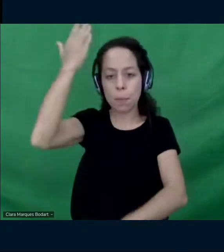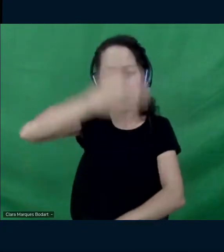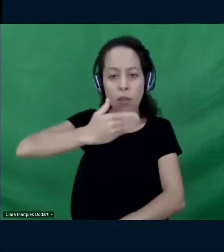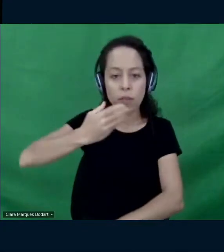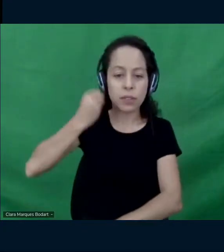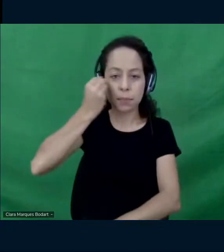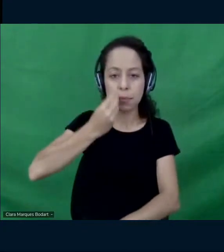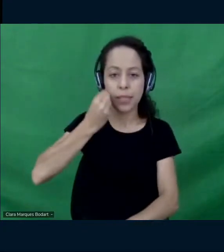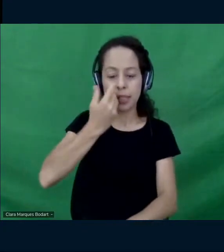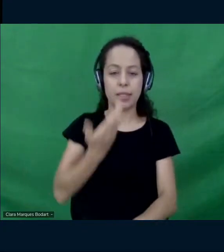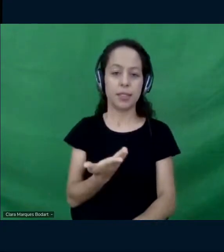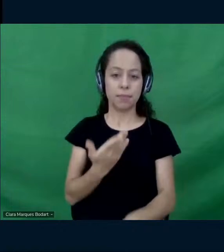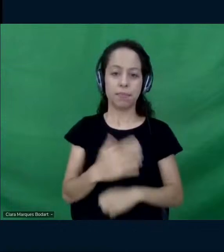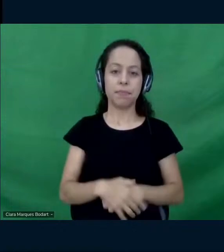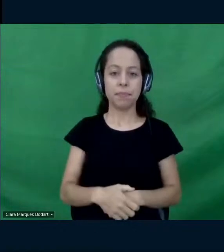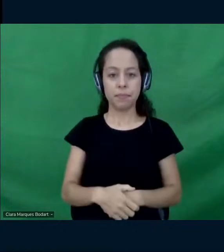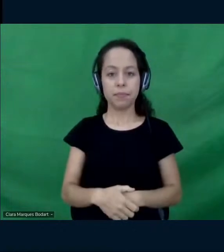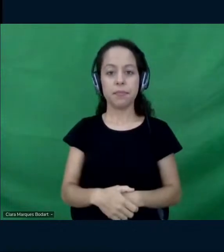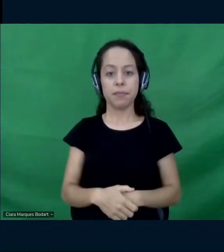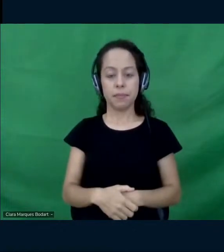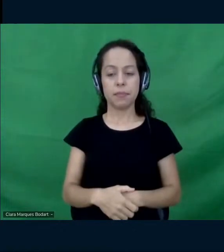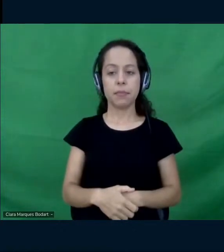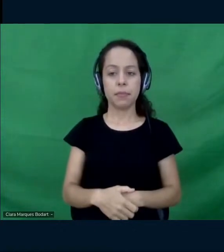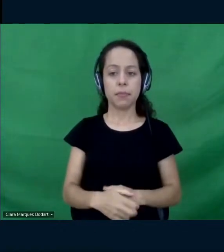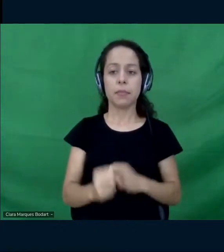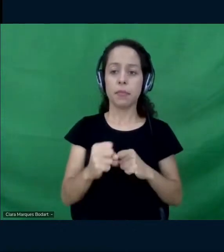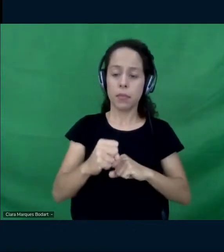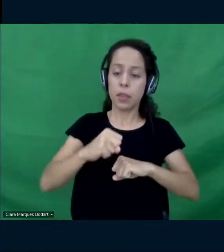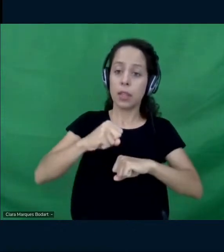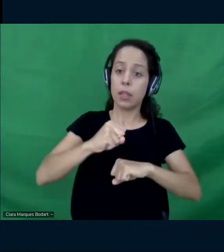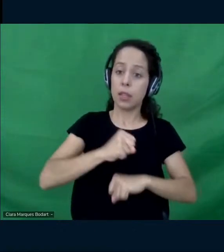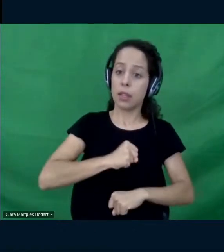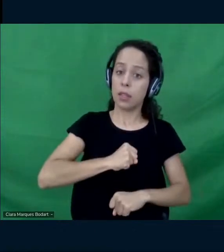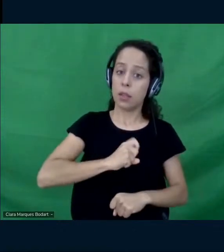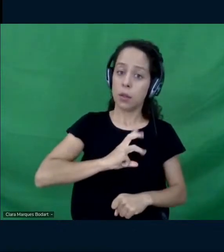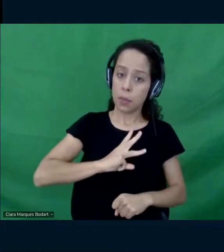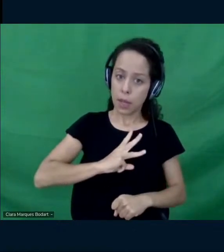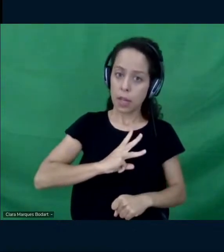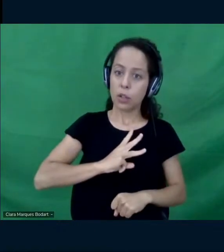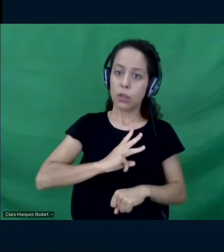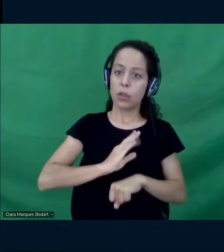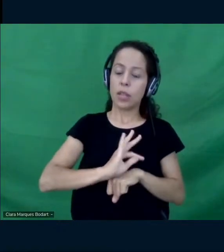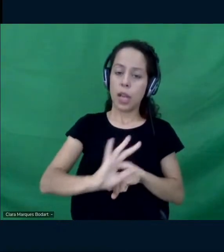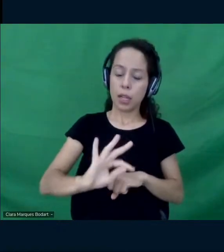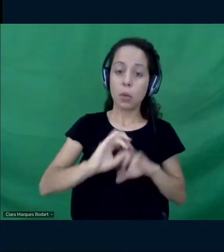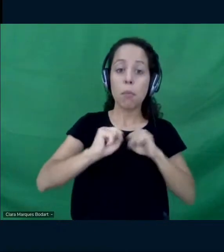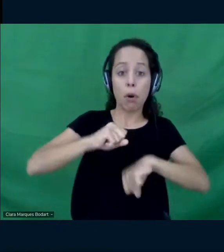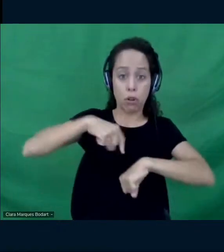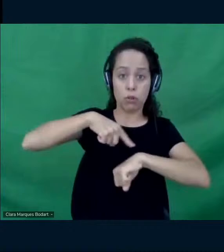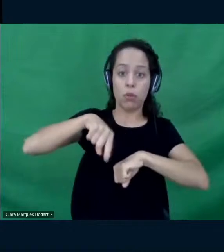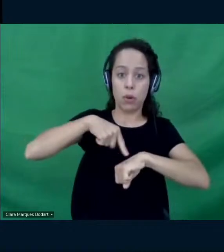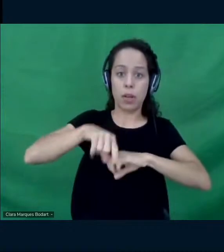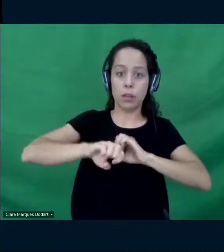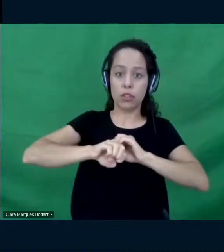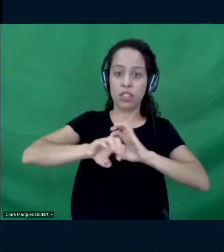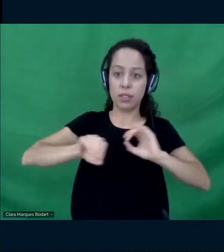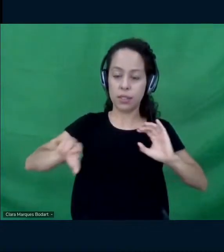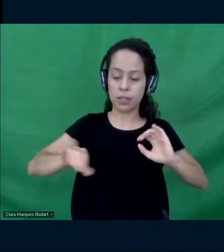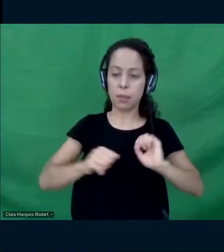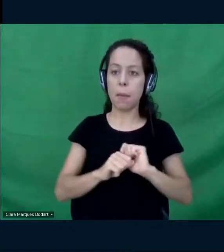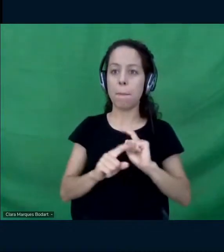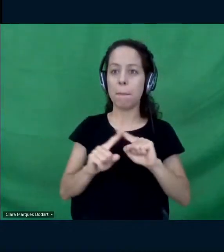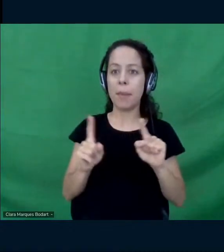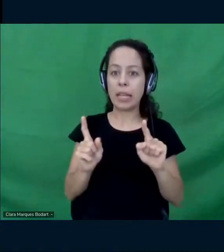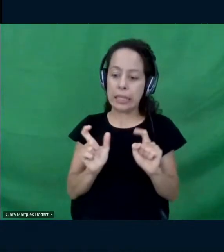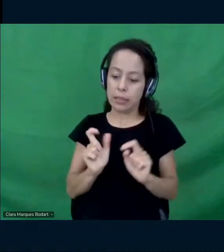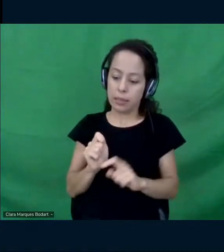permitida o ensino médio, né, profissional ou não, uma carga horária à distância, mas para não falar à distância, porque teve muita